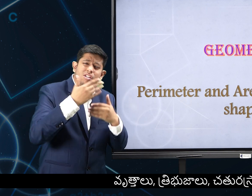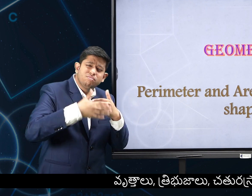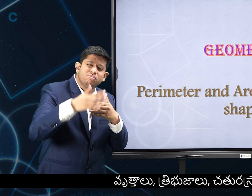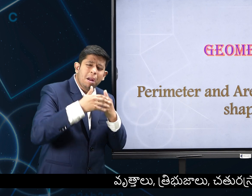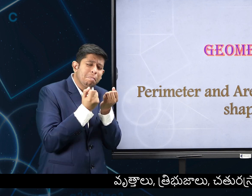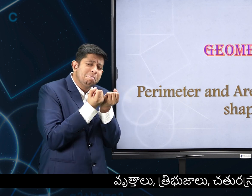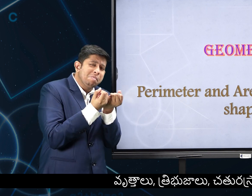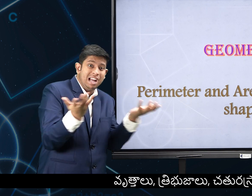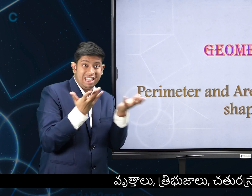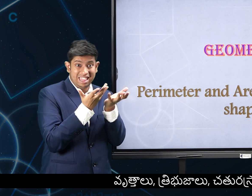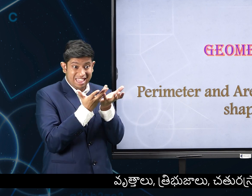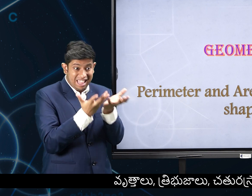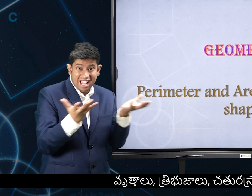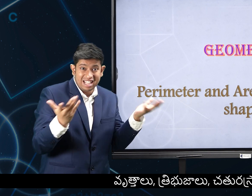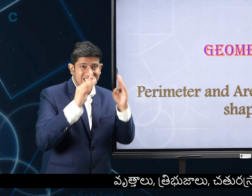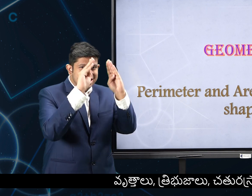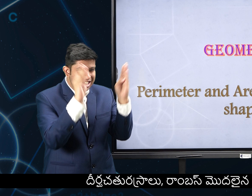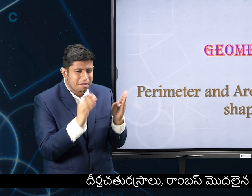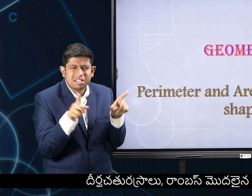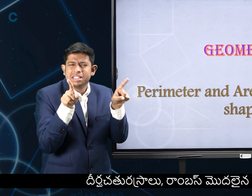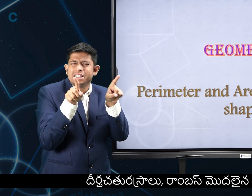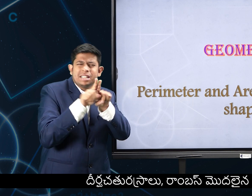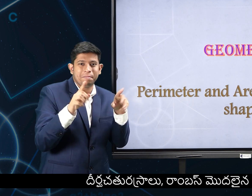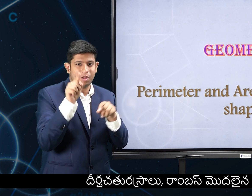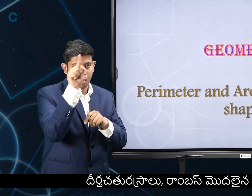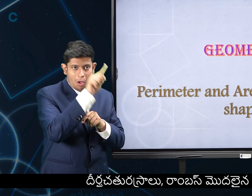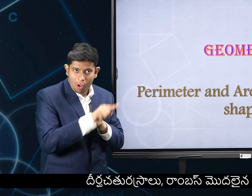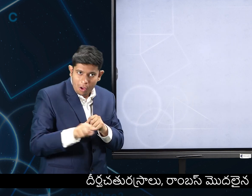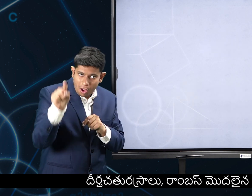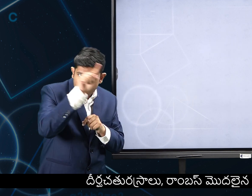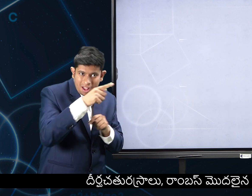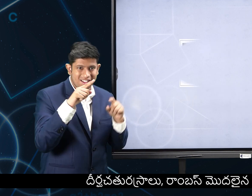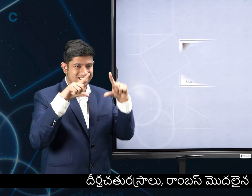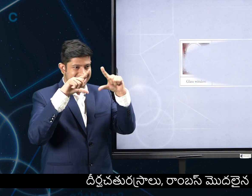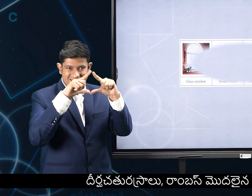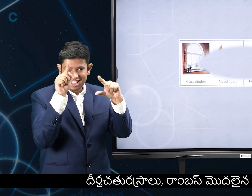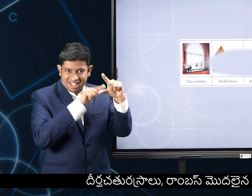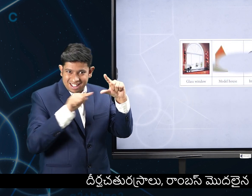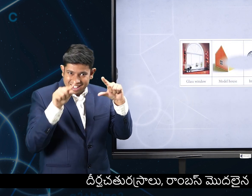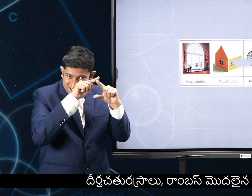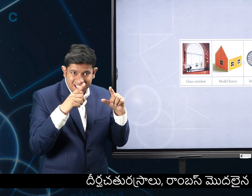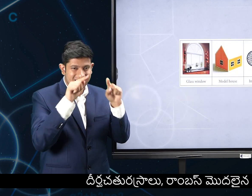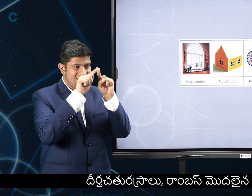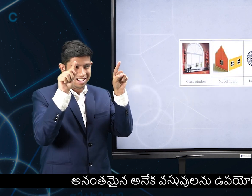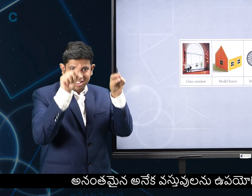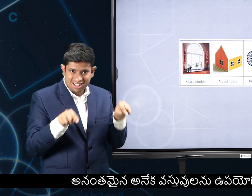వృత్తాలు, త్రిభుజాలు, చతురస్రాలు, దీర్ఘచతురస్రాలు, రాంబస్ మొదలైన ఆకారాలతో